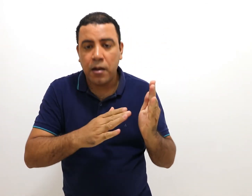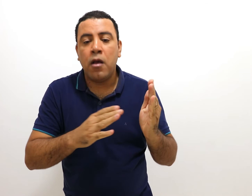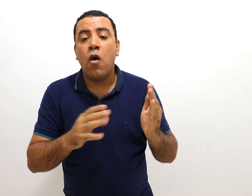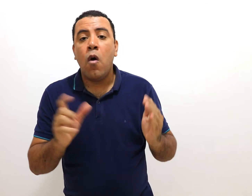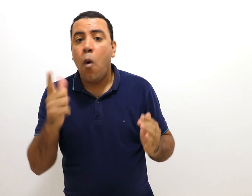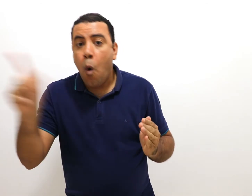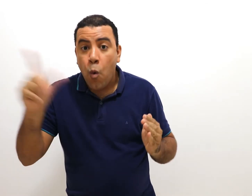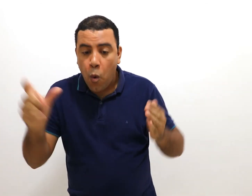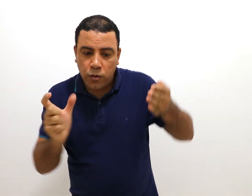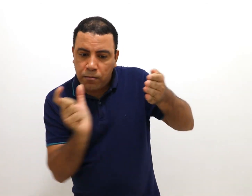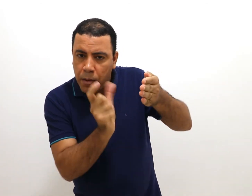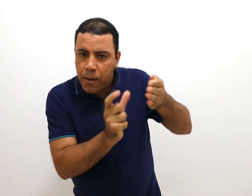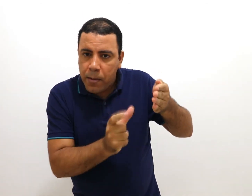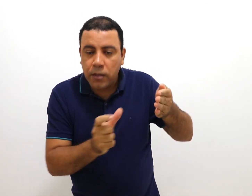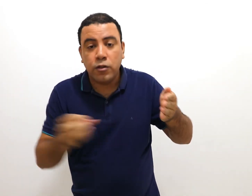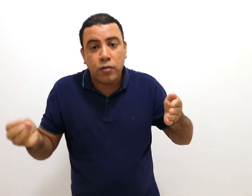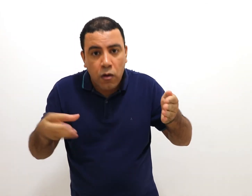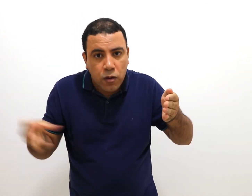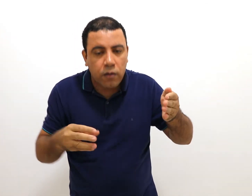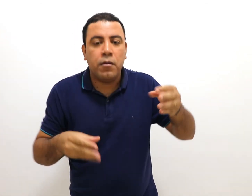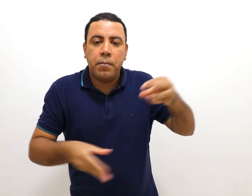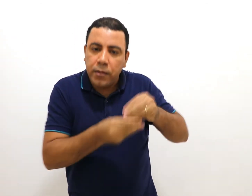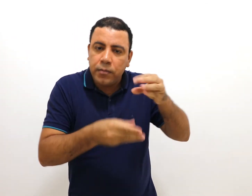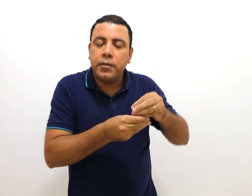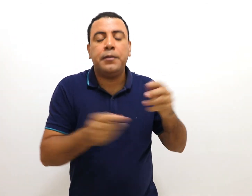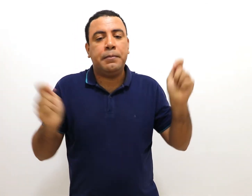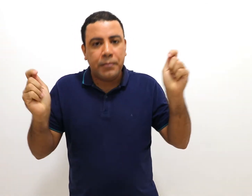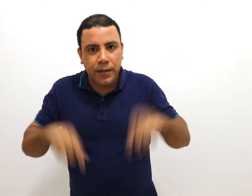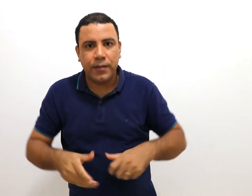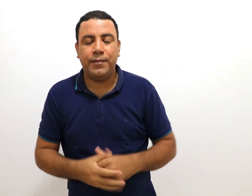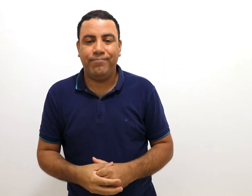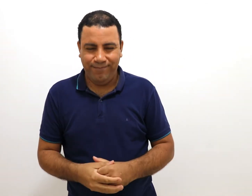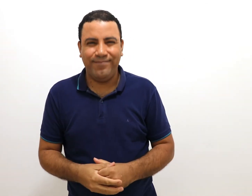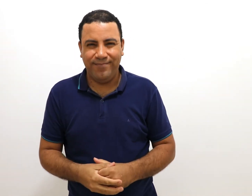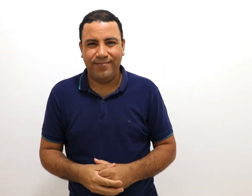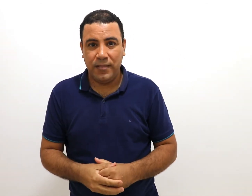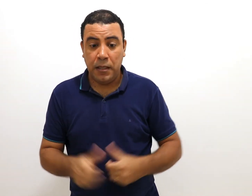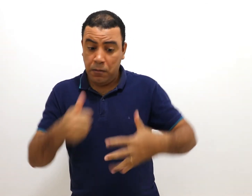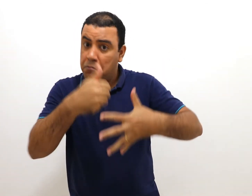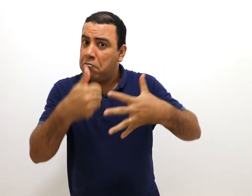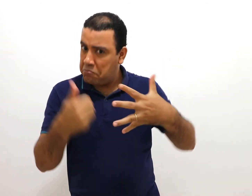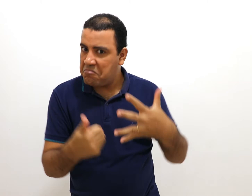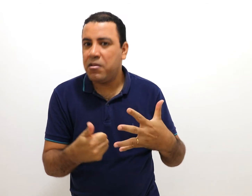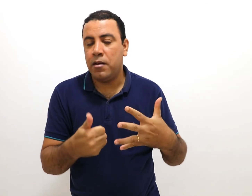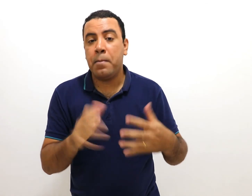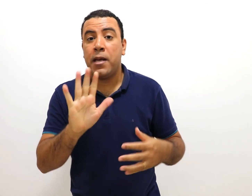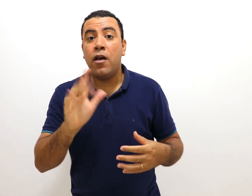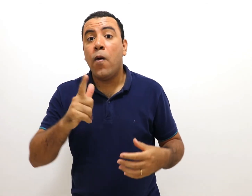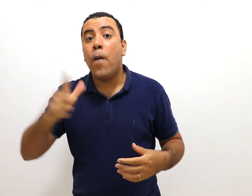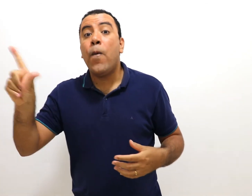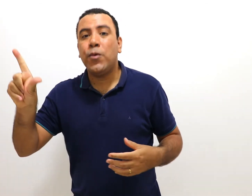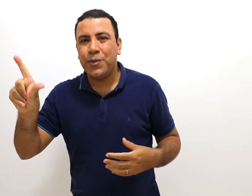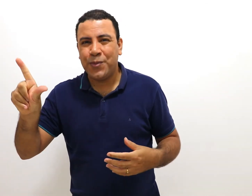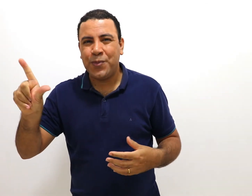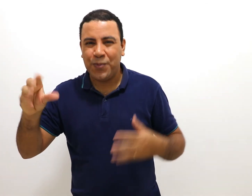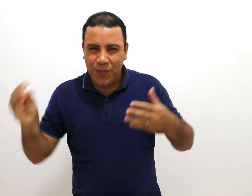termos. Além dessas vantagens, os discentes ganharam em autonomia, visto que podiam rever os sinais